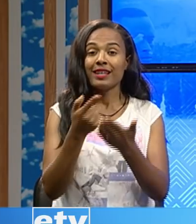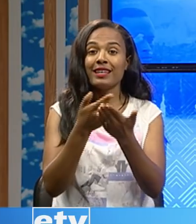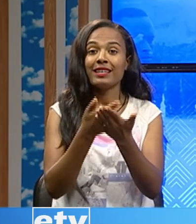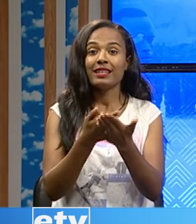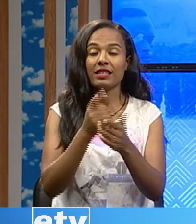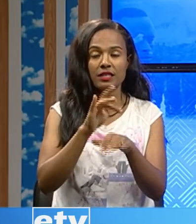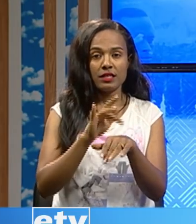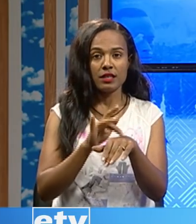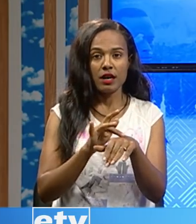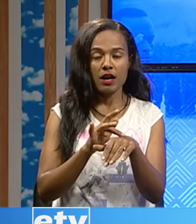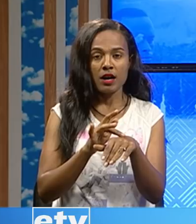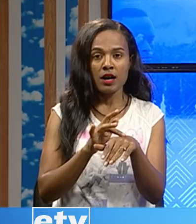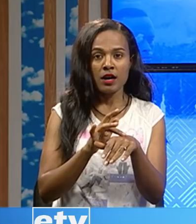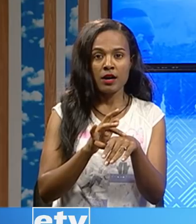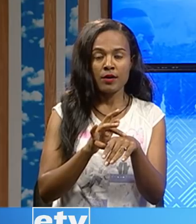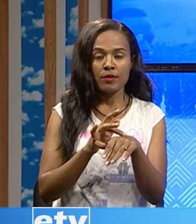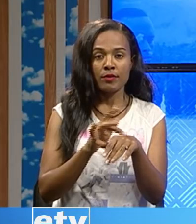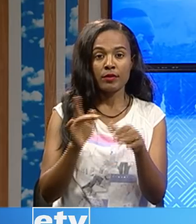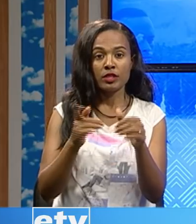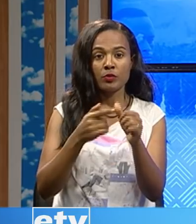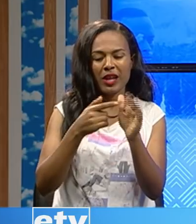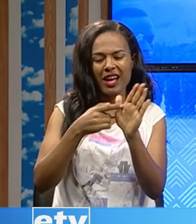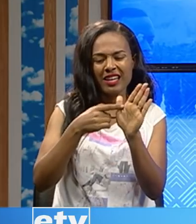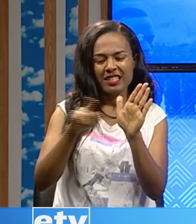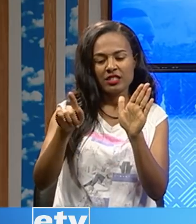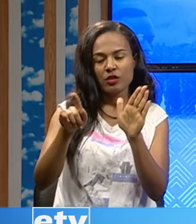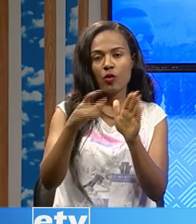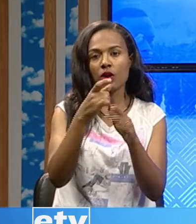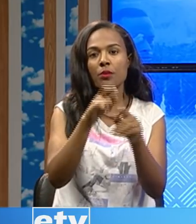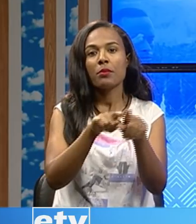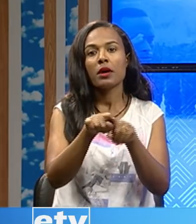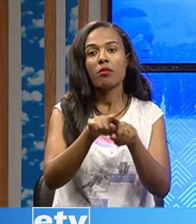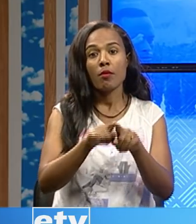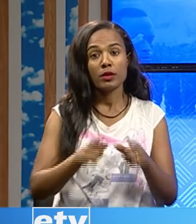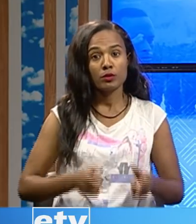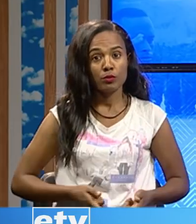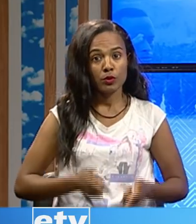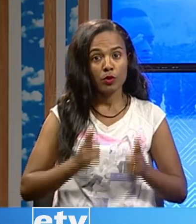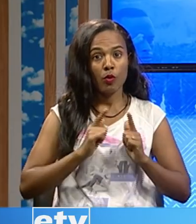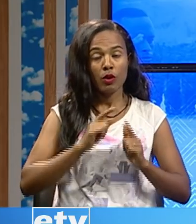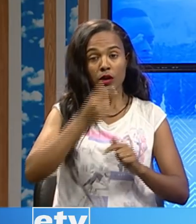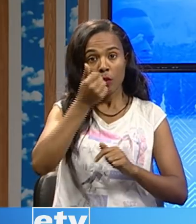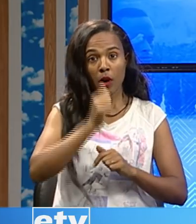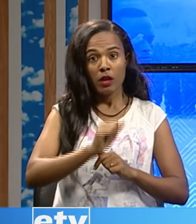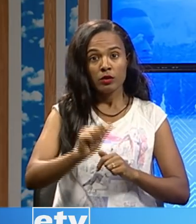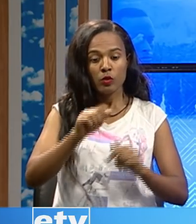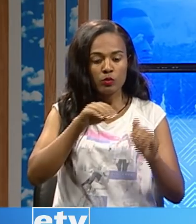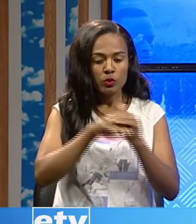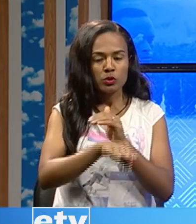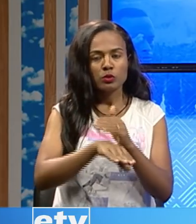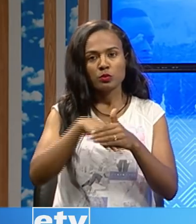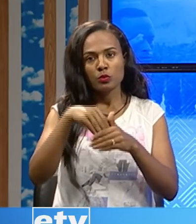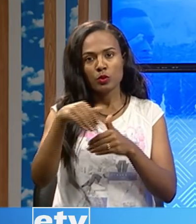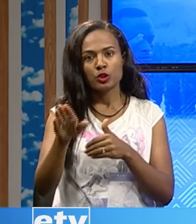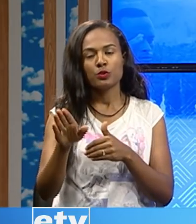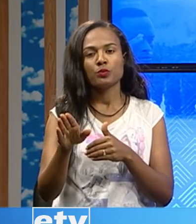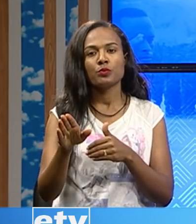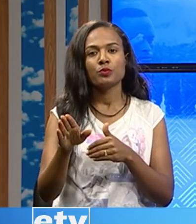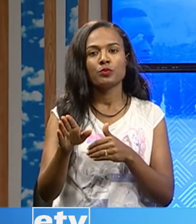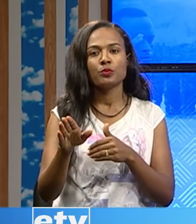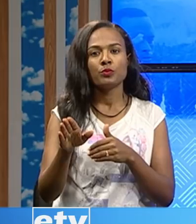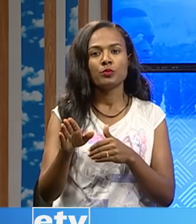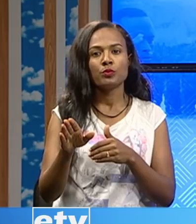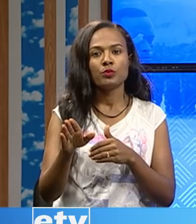እነዚህ ጋር መጀመሪያ ግልጽ የሆነ መግባባት ቢኖር ለማንኛውም የውስጥም የሆነ የውጭ